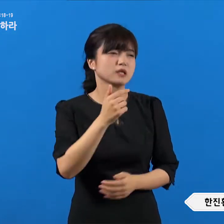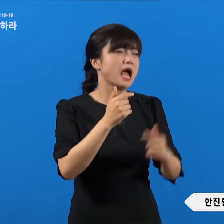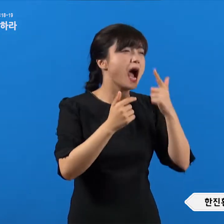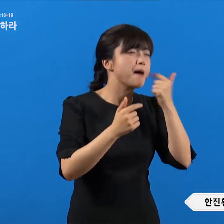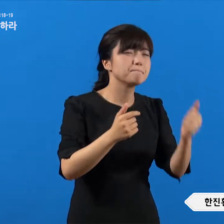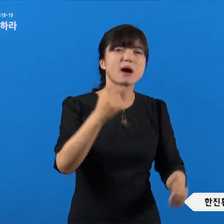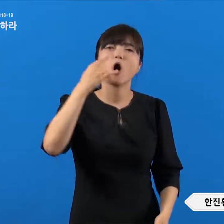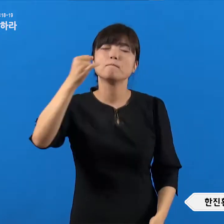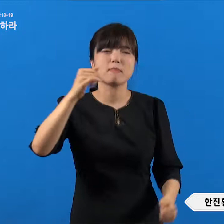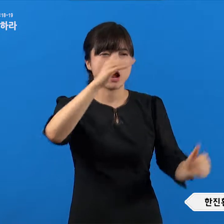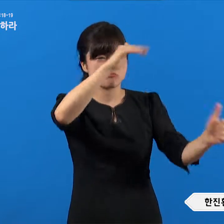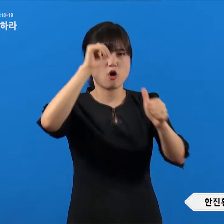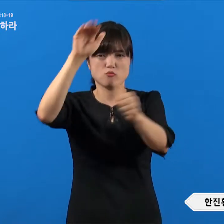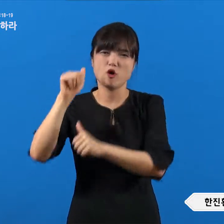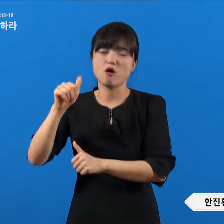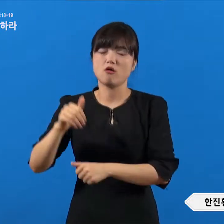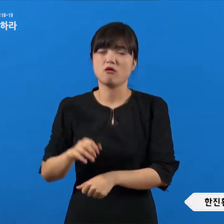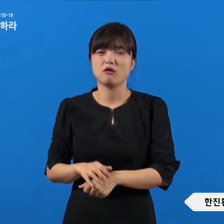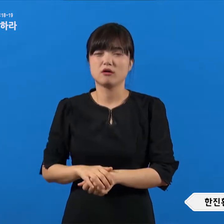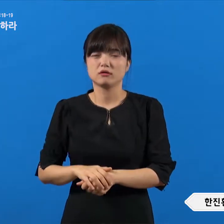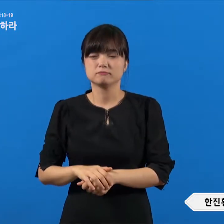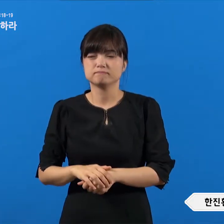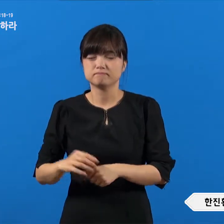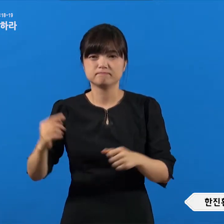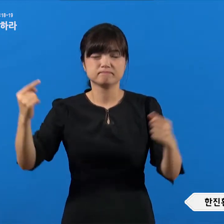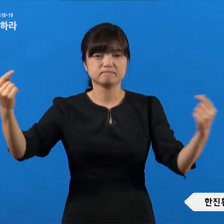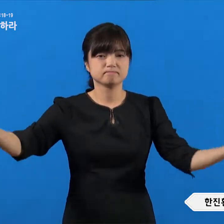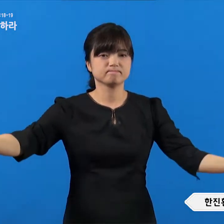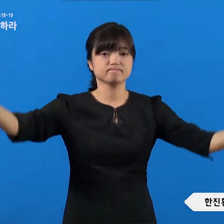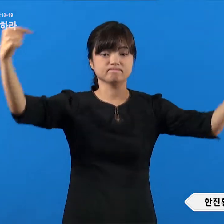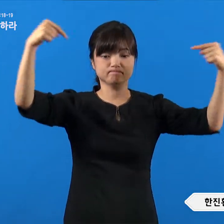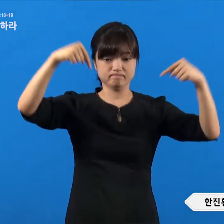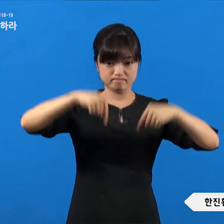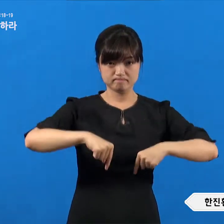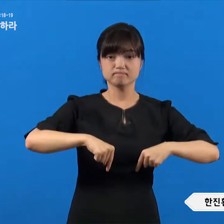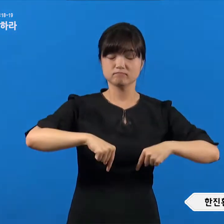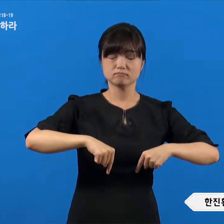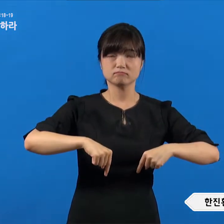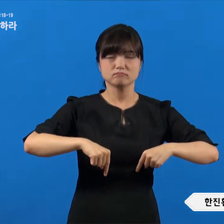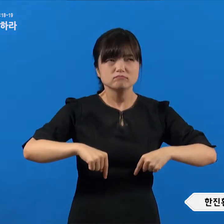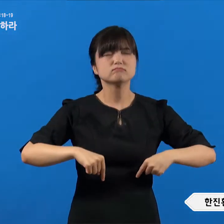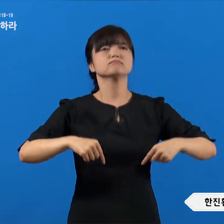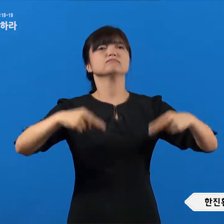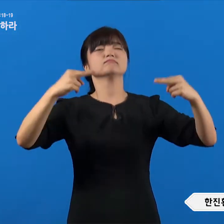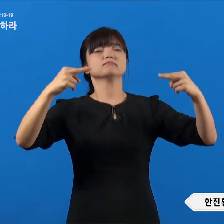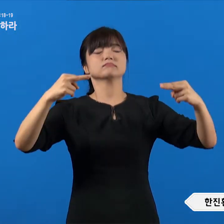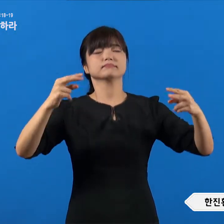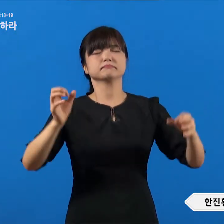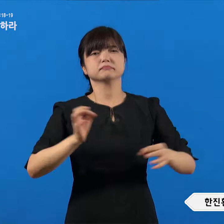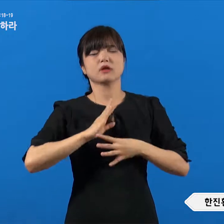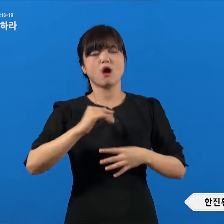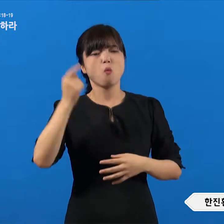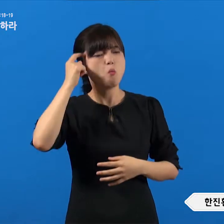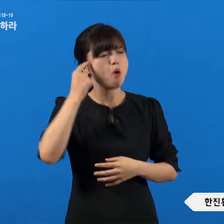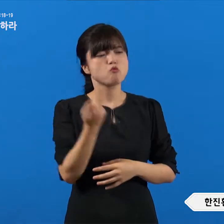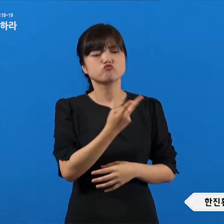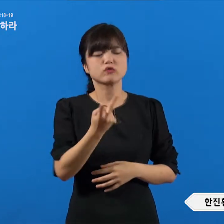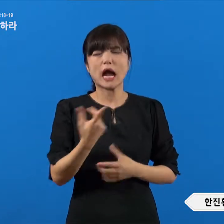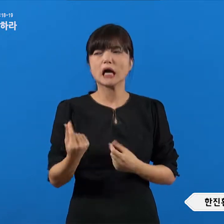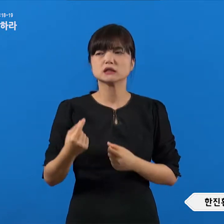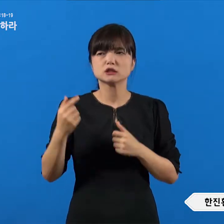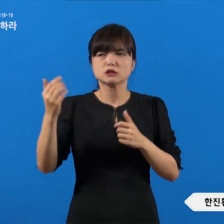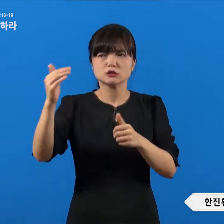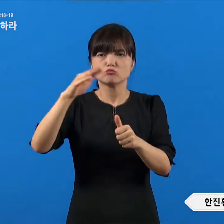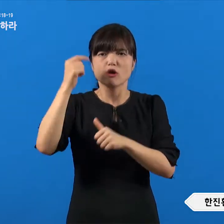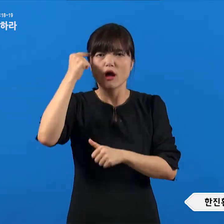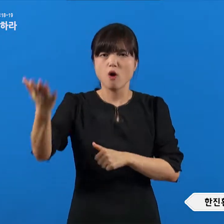불렀습니다. 그 부모가 교무실에서 마주치고는 깜짝 놀랍니다. 왜 우리 둘을 같이